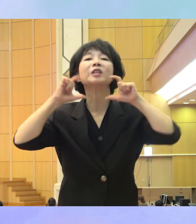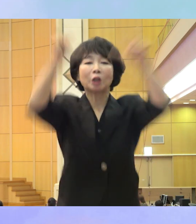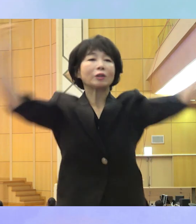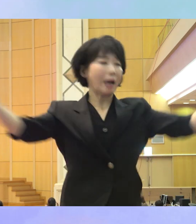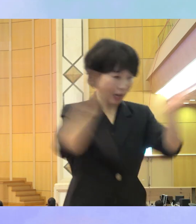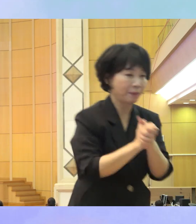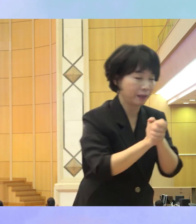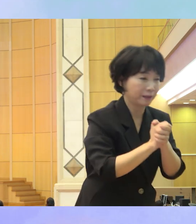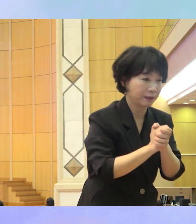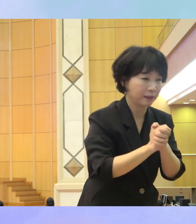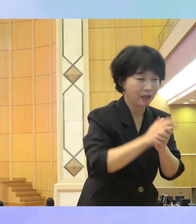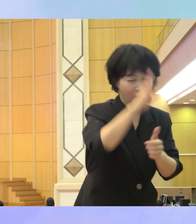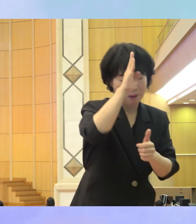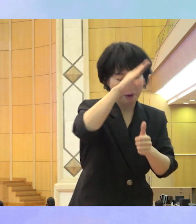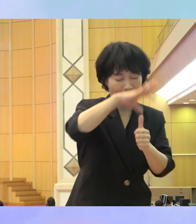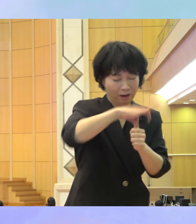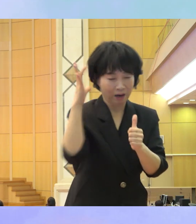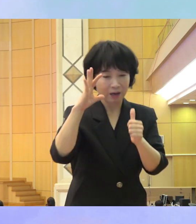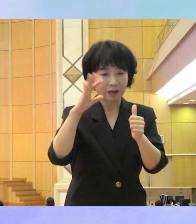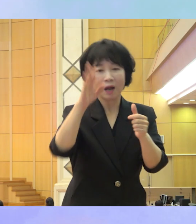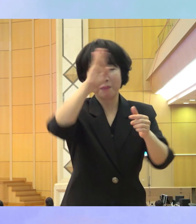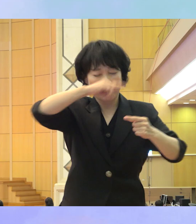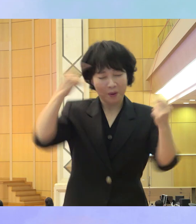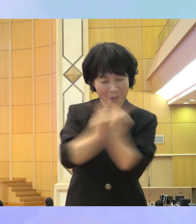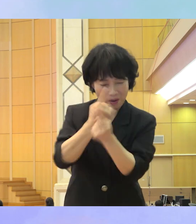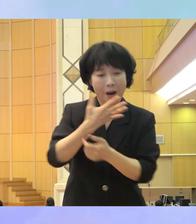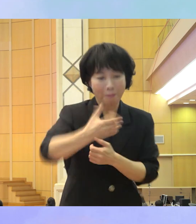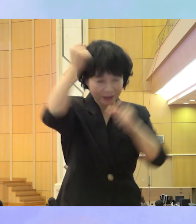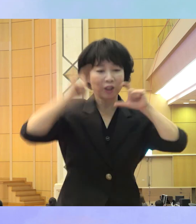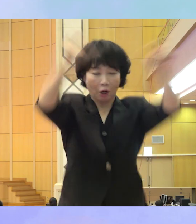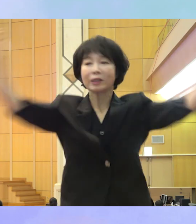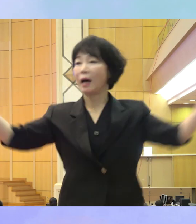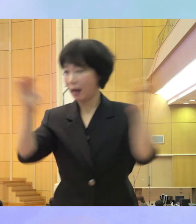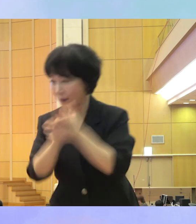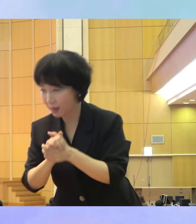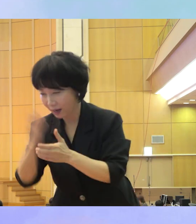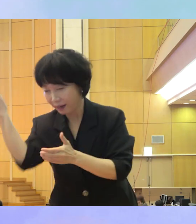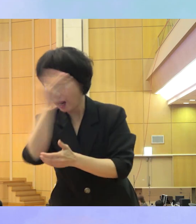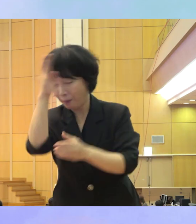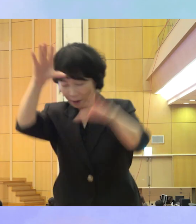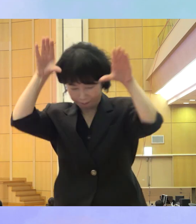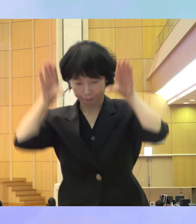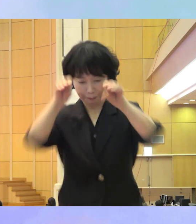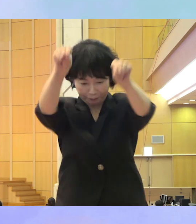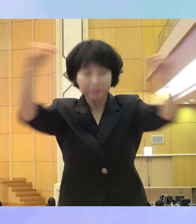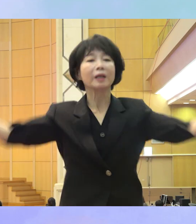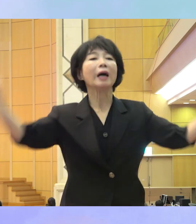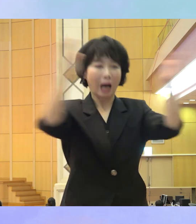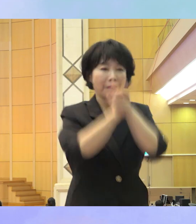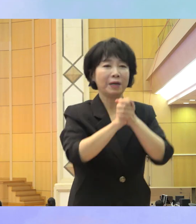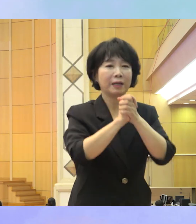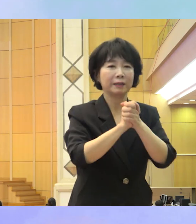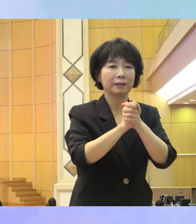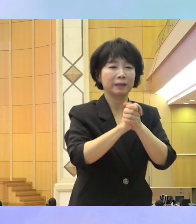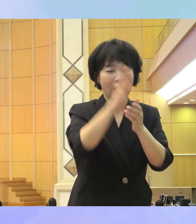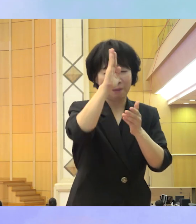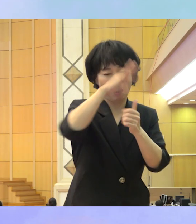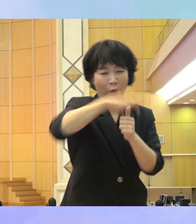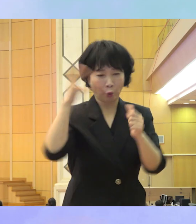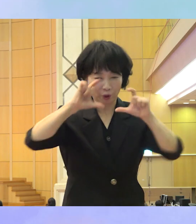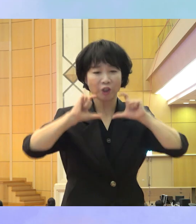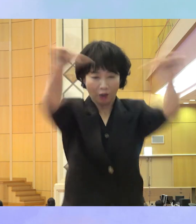놓일지어다, 병에서 치료받을지어다, 깨끗이 나았느니라,